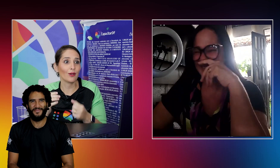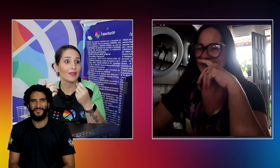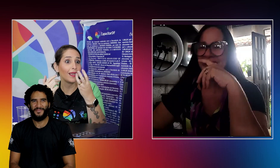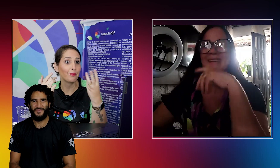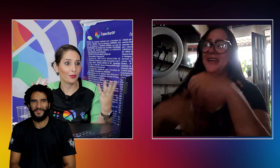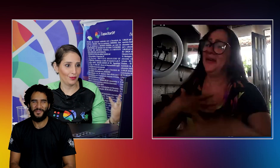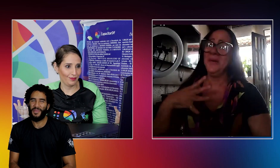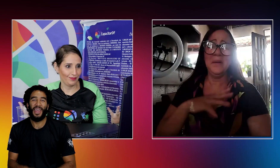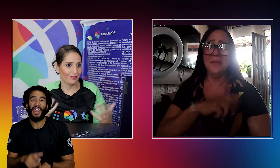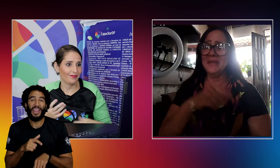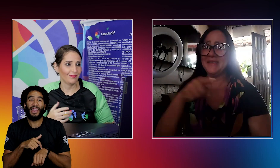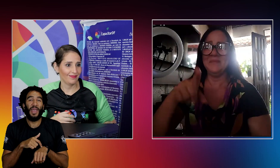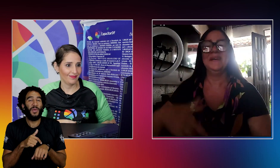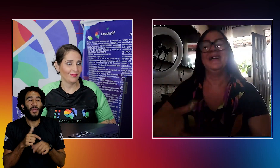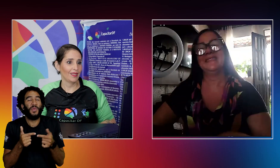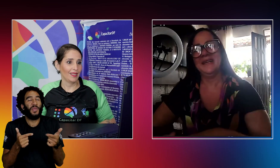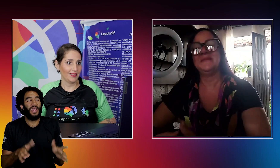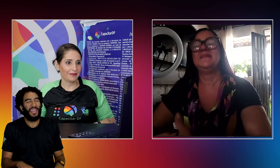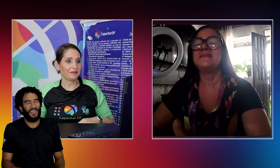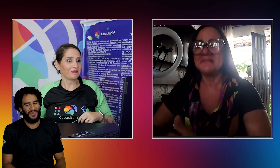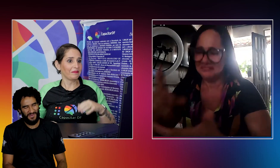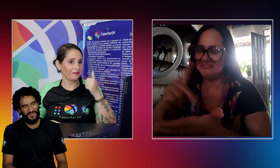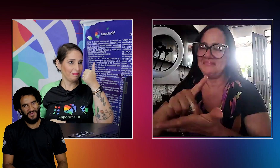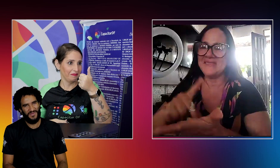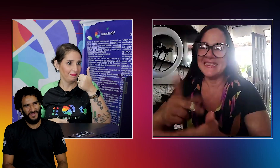Não deu tempo.